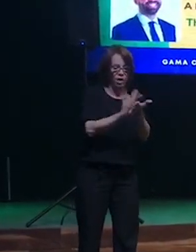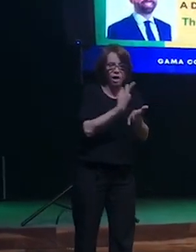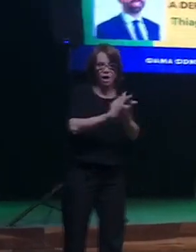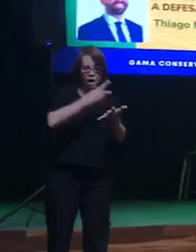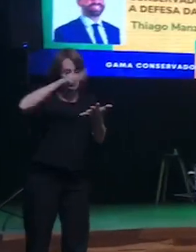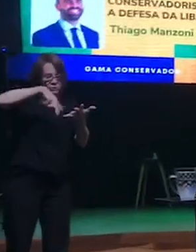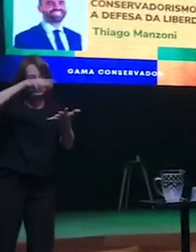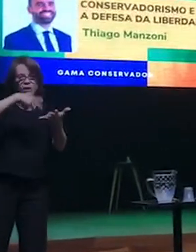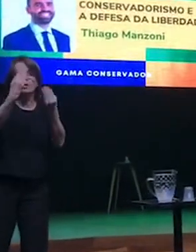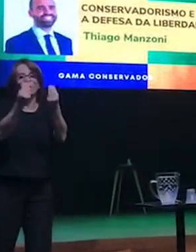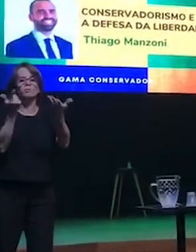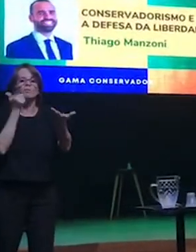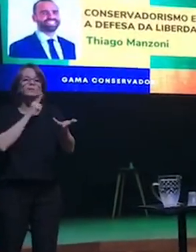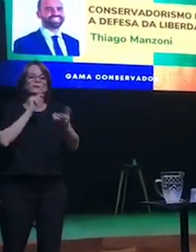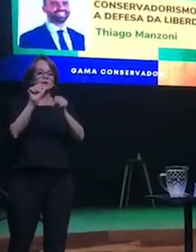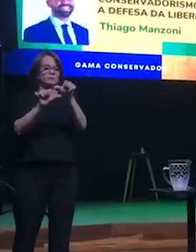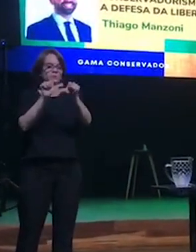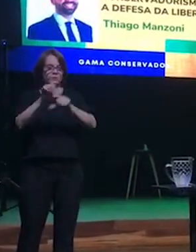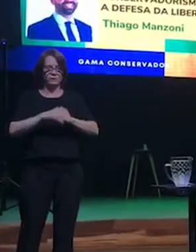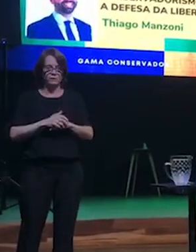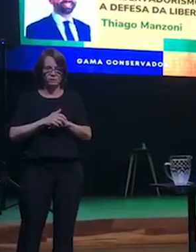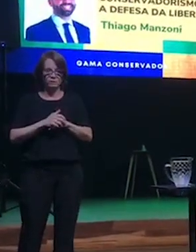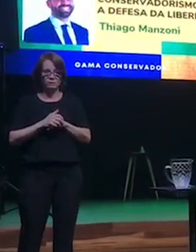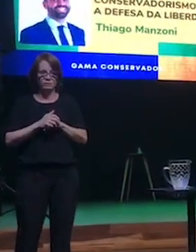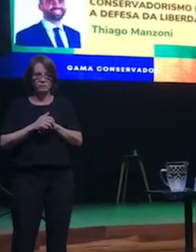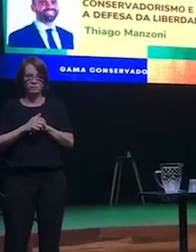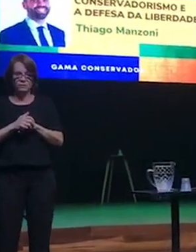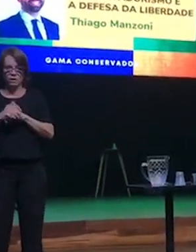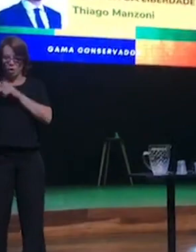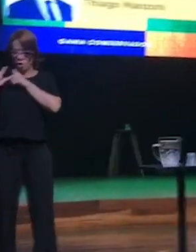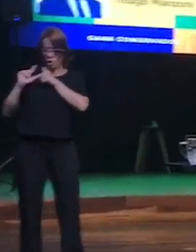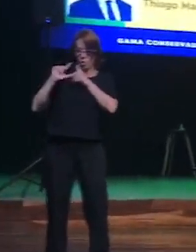Conservadorismo não é sobre religião.